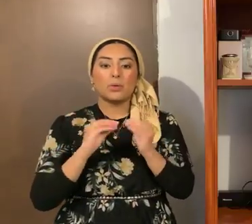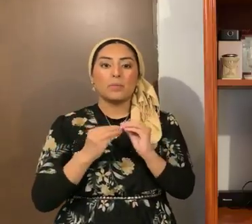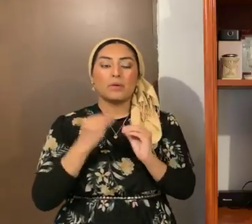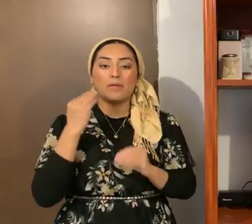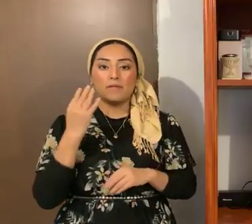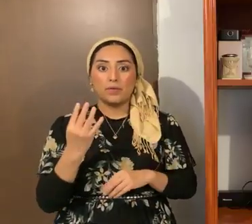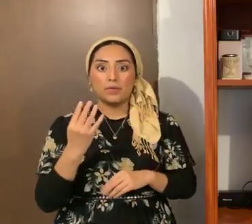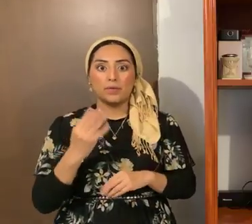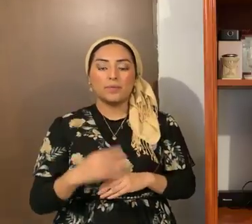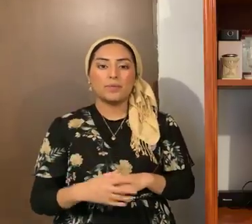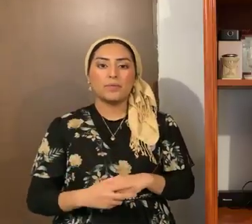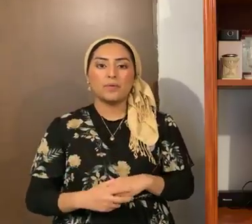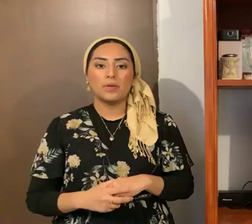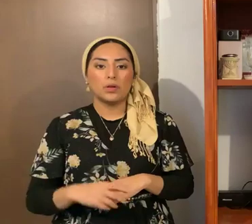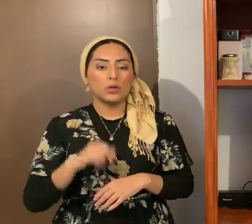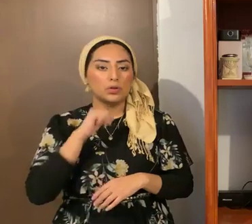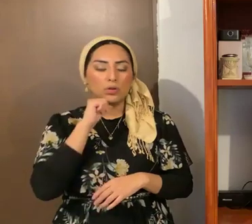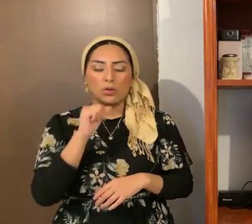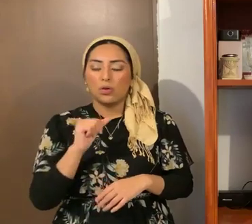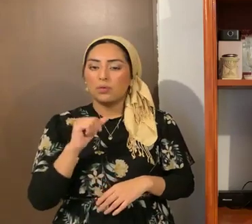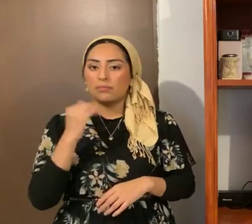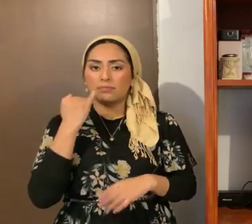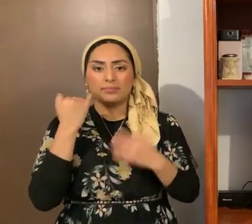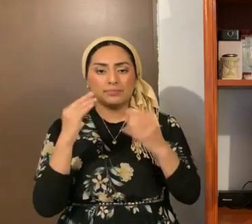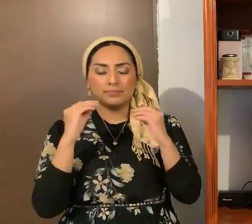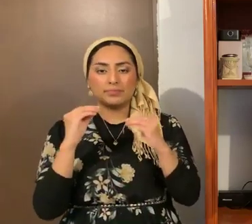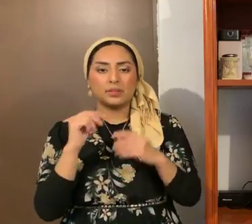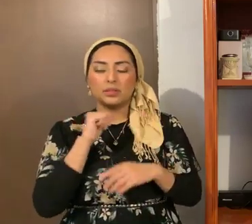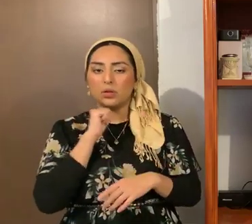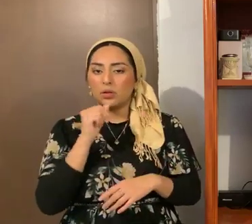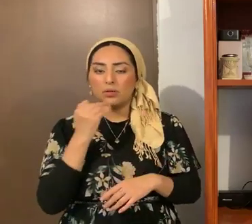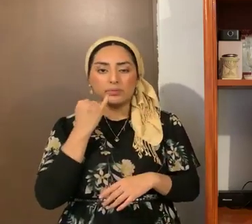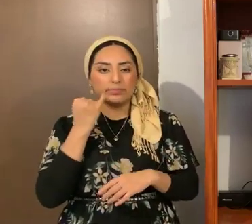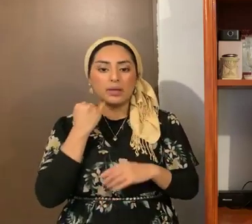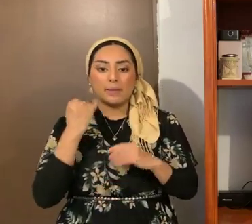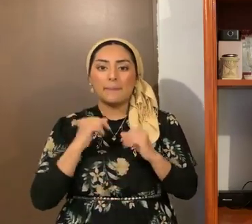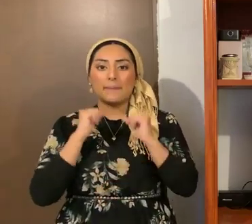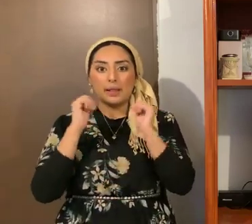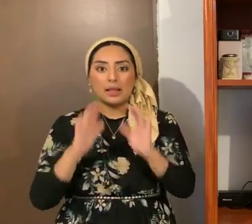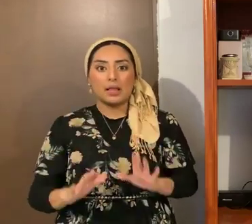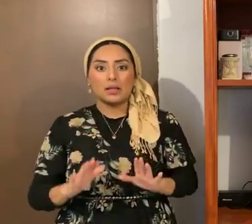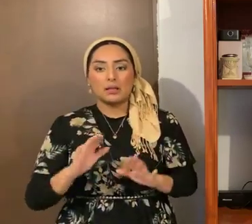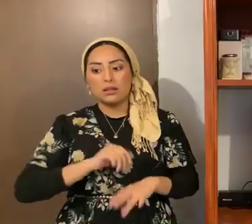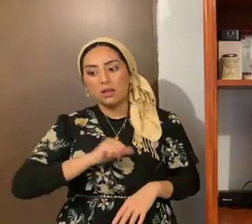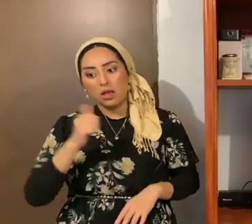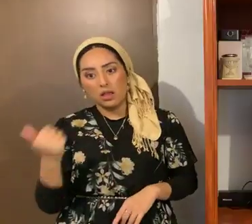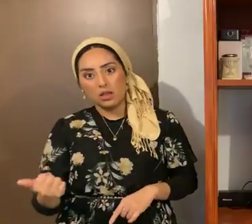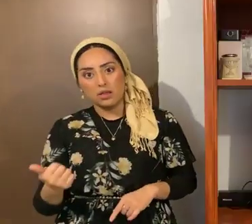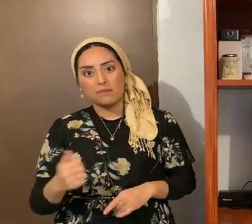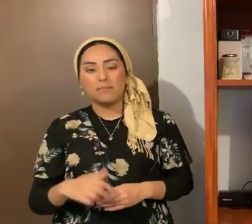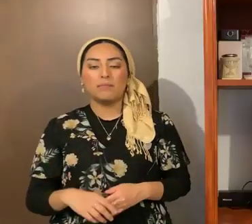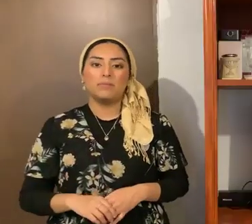4. No envidiar, esto ya lo he ministrado mucho, no envidiar las bendiciones de otros.